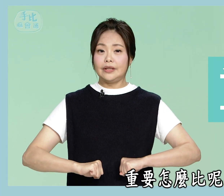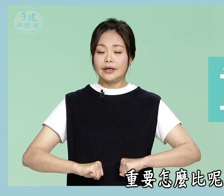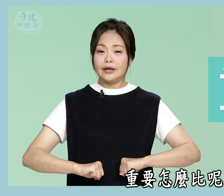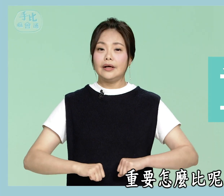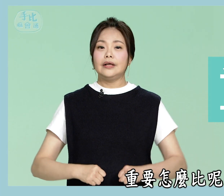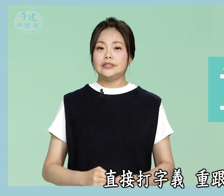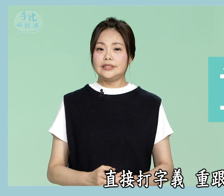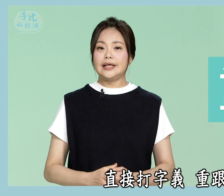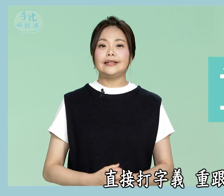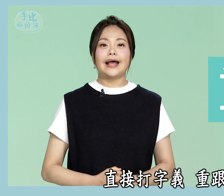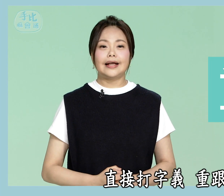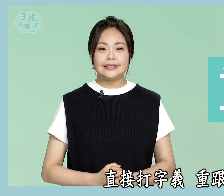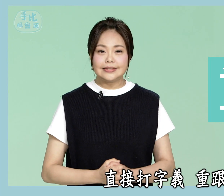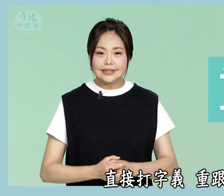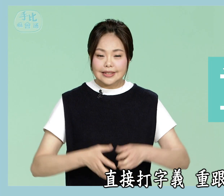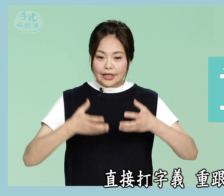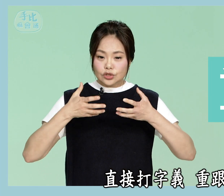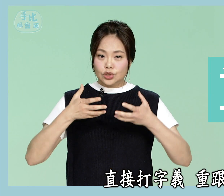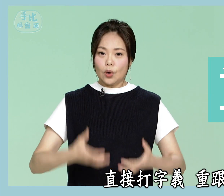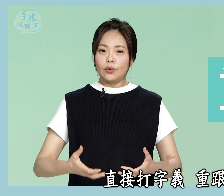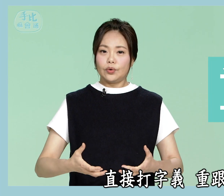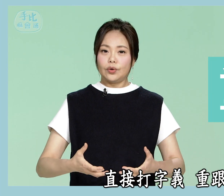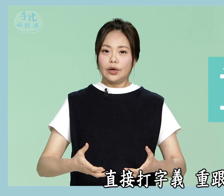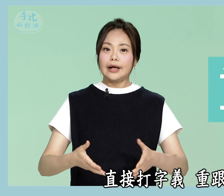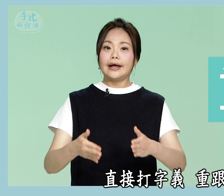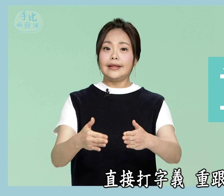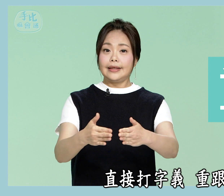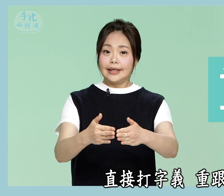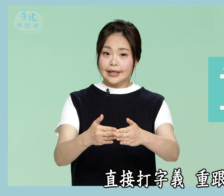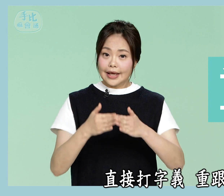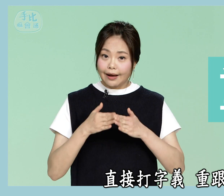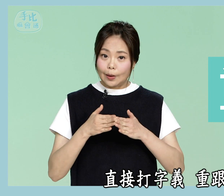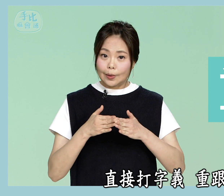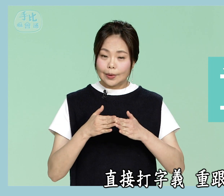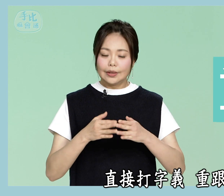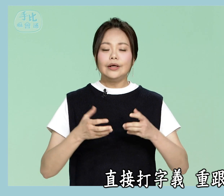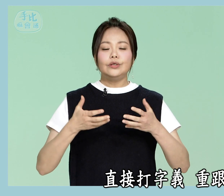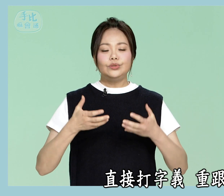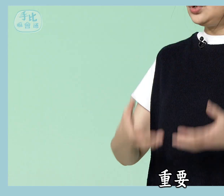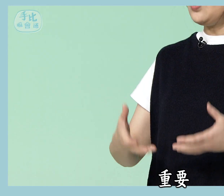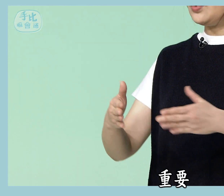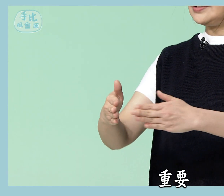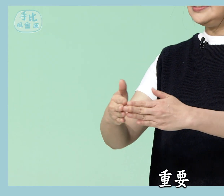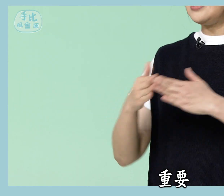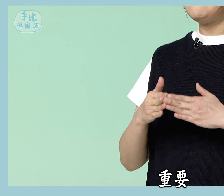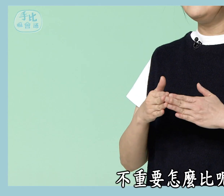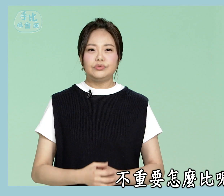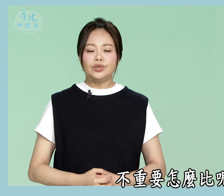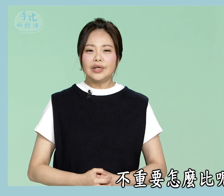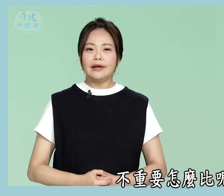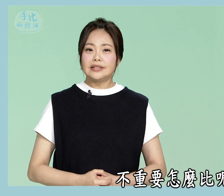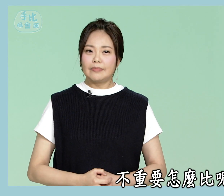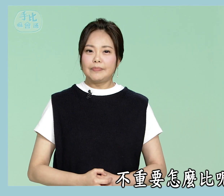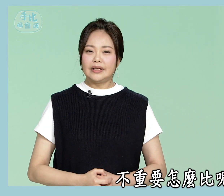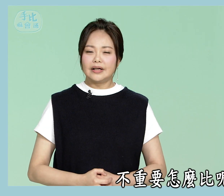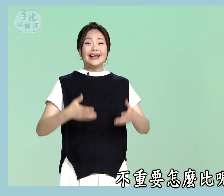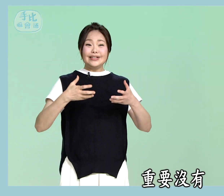呢？直接打字义重跟要。重要不重要要怎么比呢？